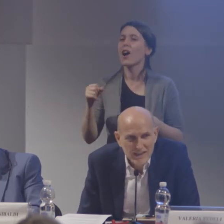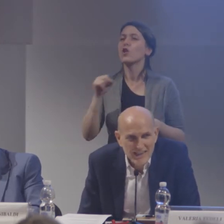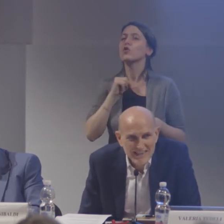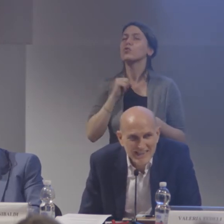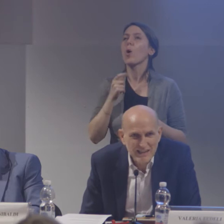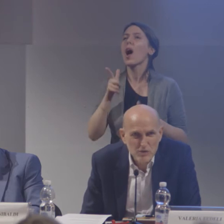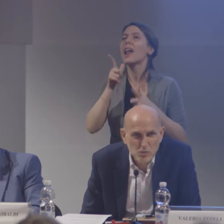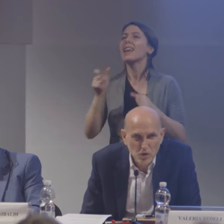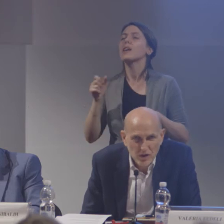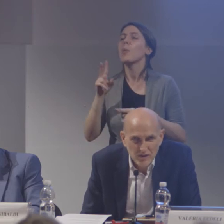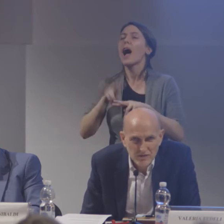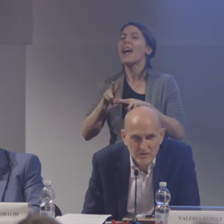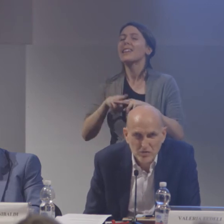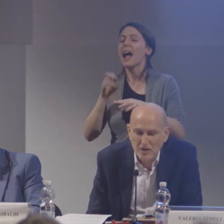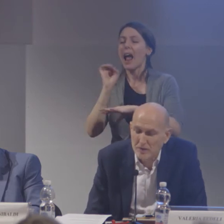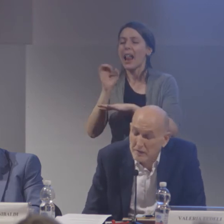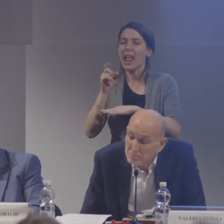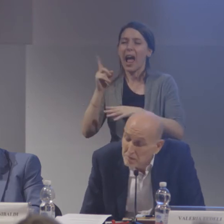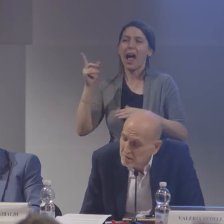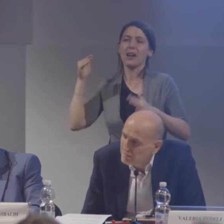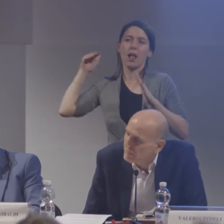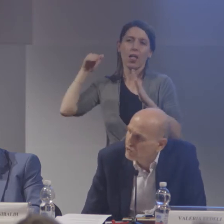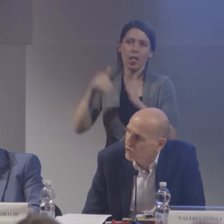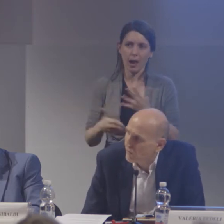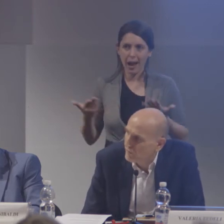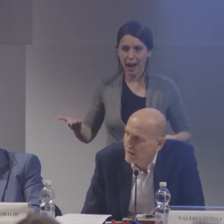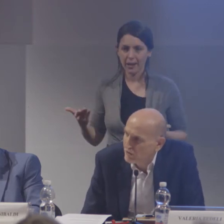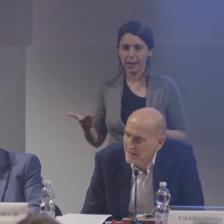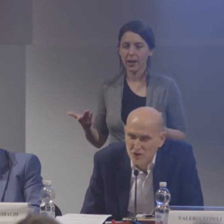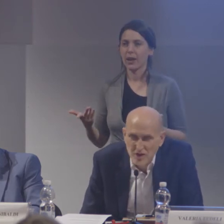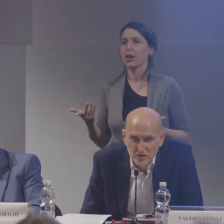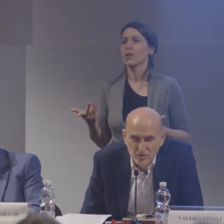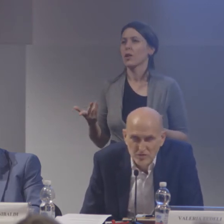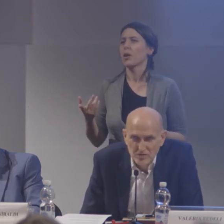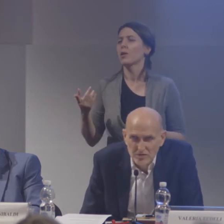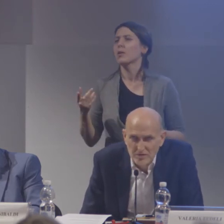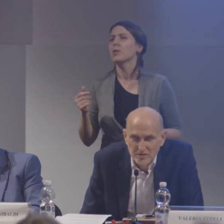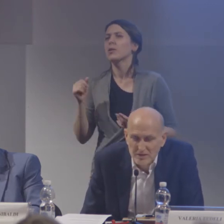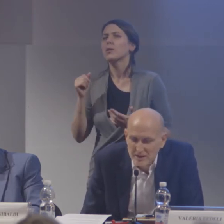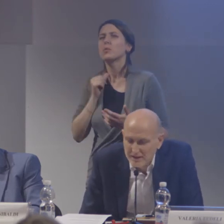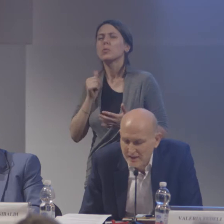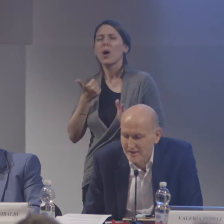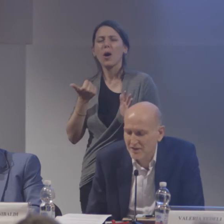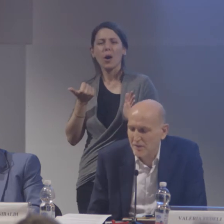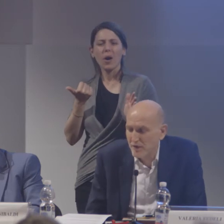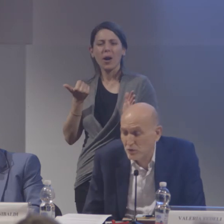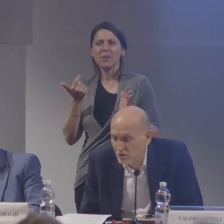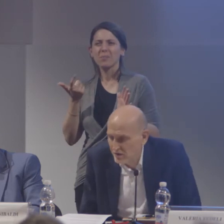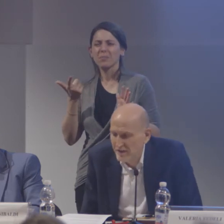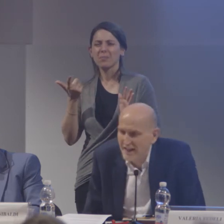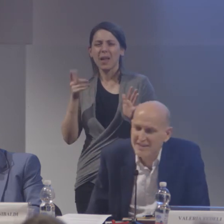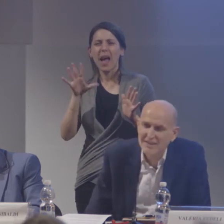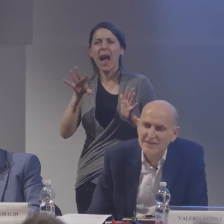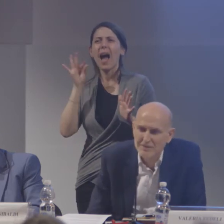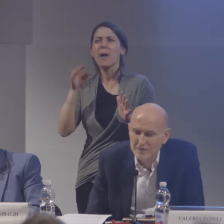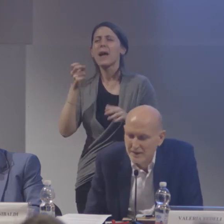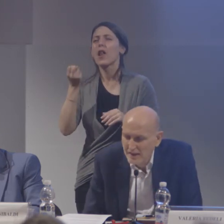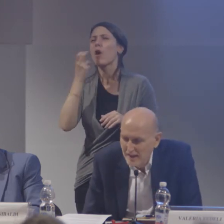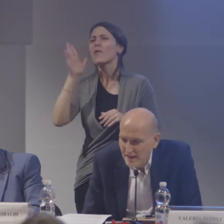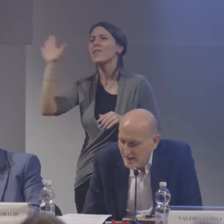lingua italiana insegnata a scuola, no? Intorno a quel po' sciocco appello dei 600 cosiddetti, l'appello di